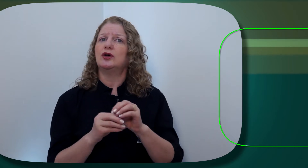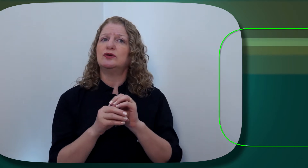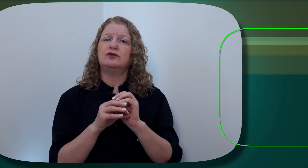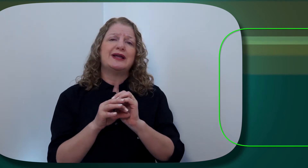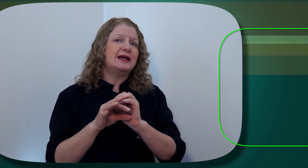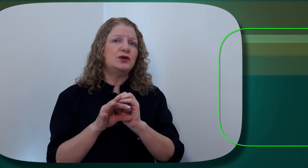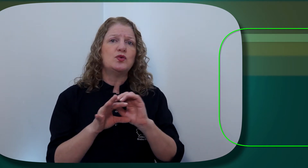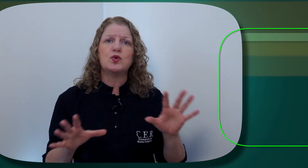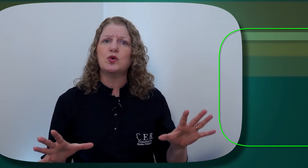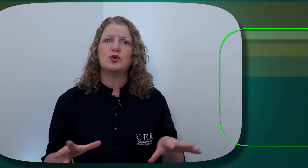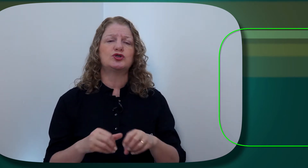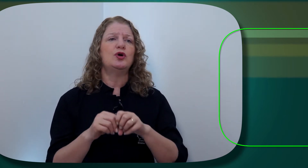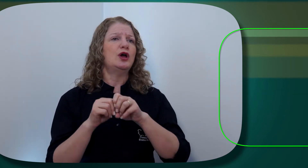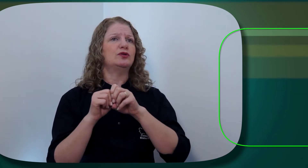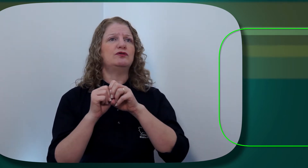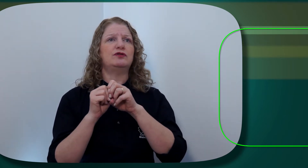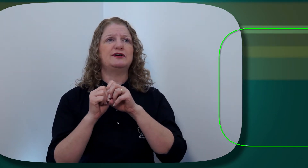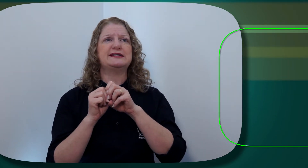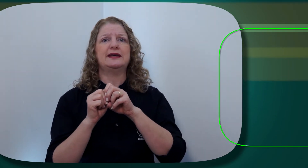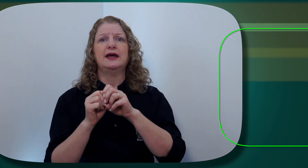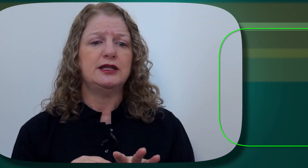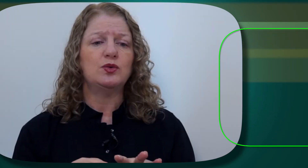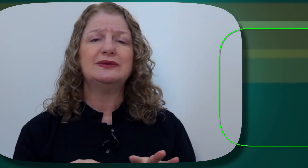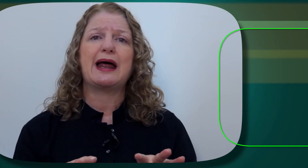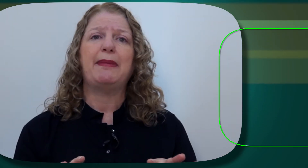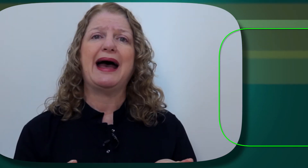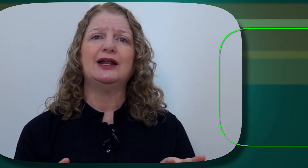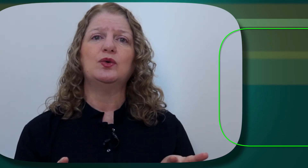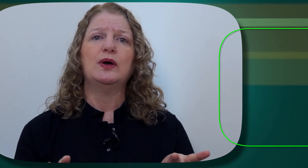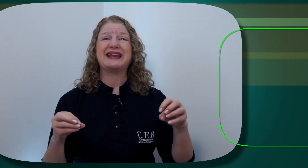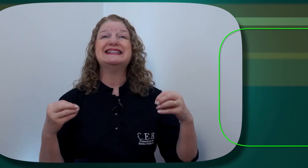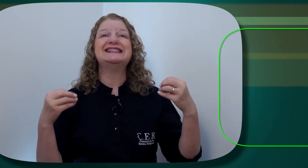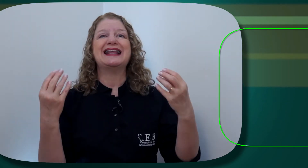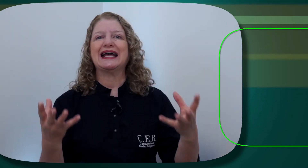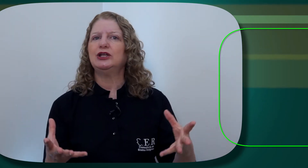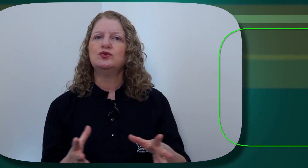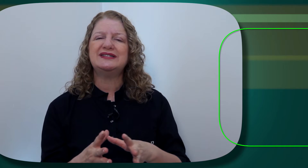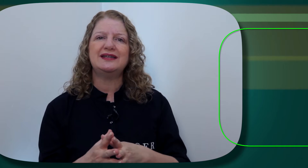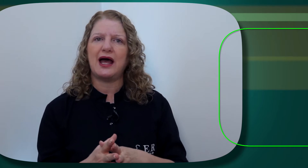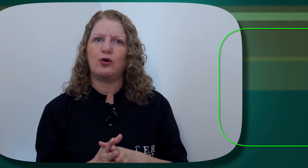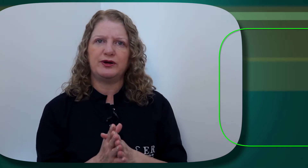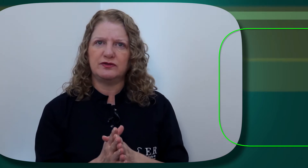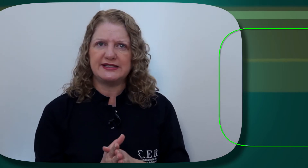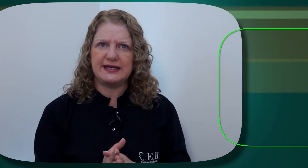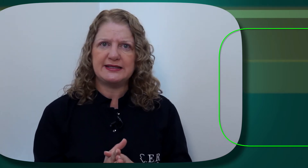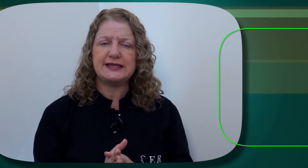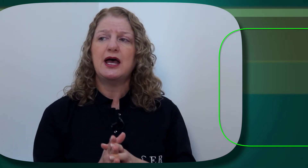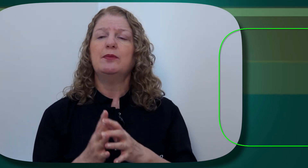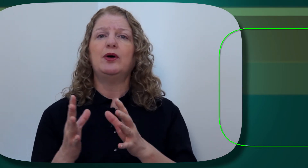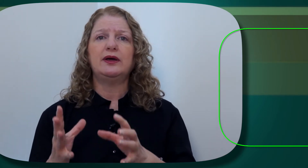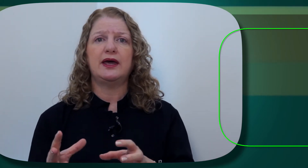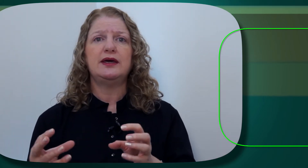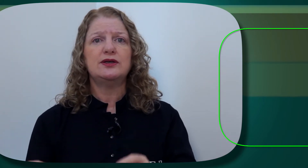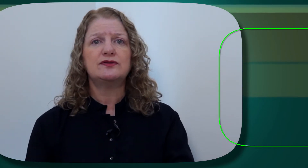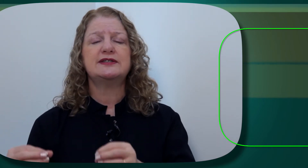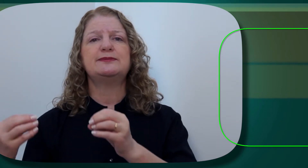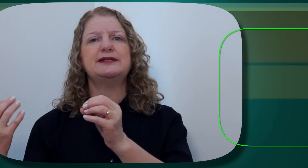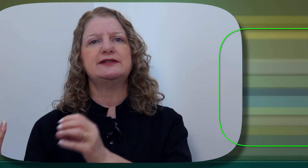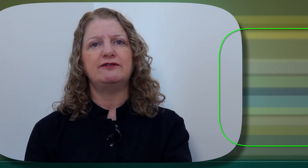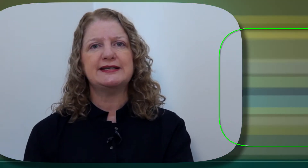não vou dar nenhum curso, eu não vou fazer nenhum trabalho para ensinar nenhum sinal para vocês, porque isso vocês precisam